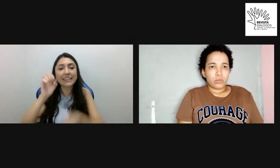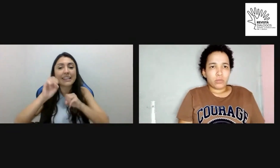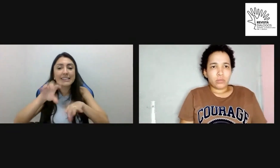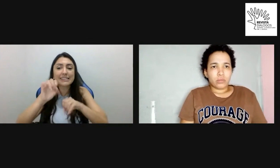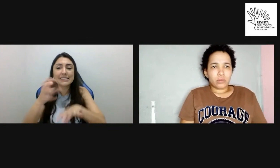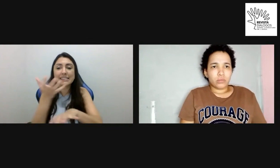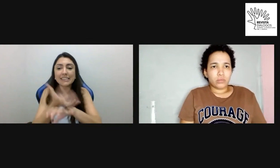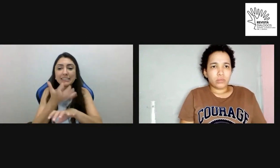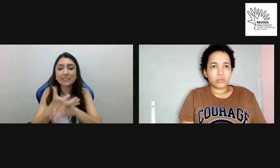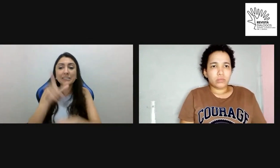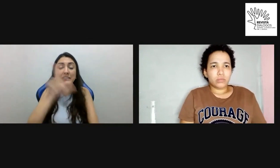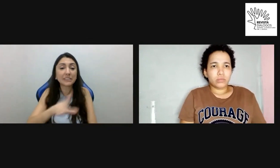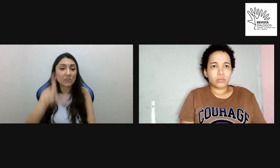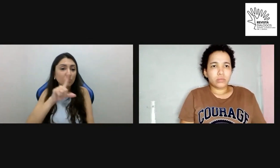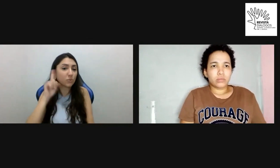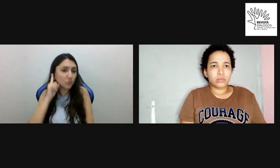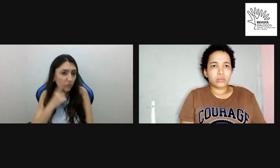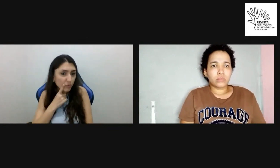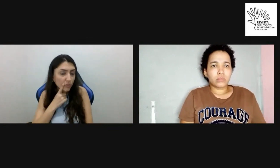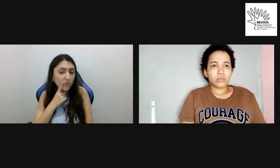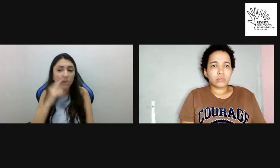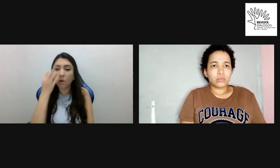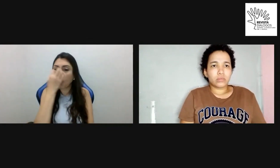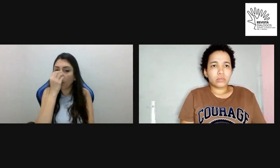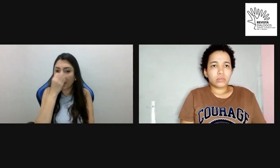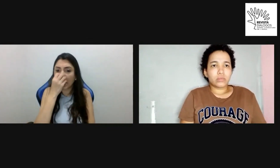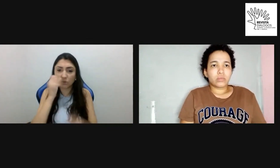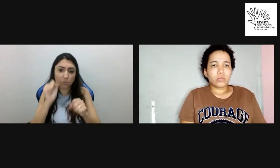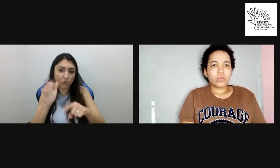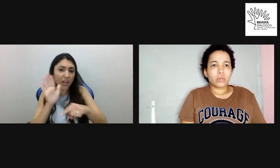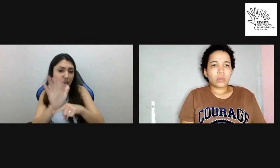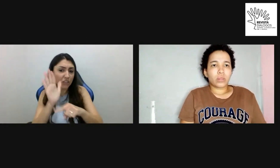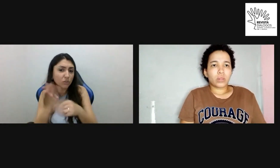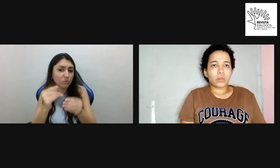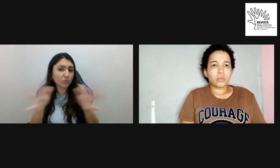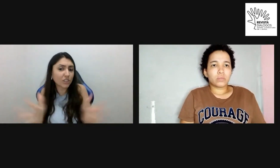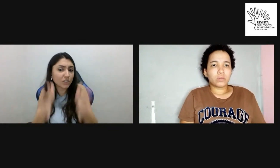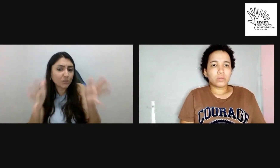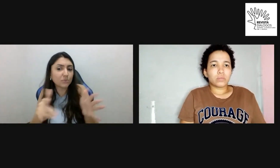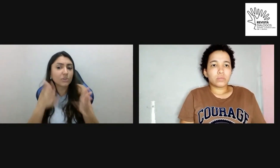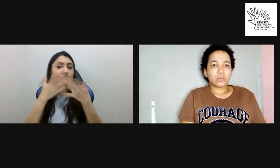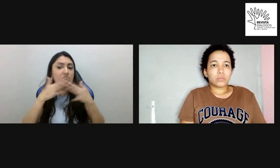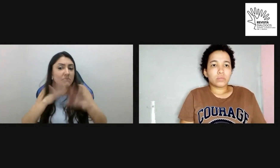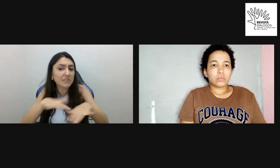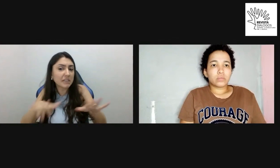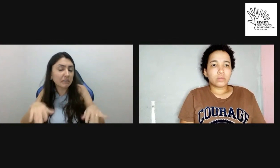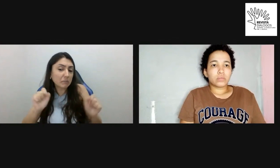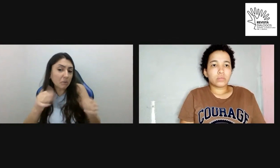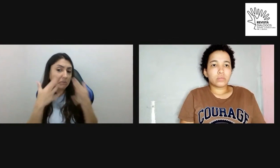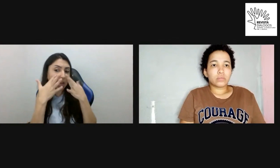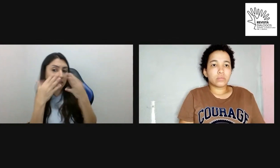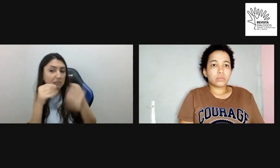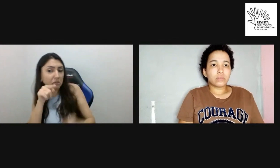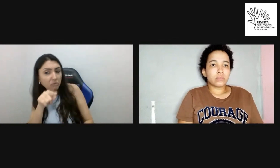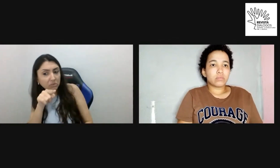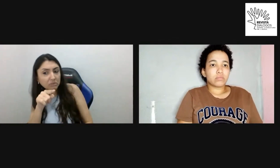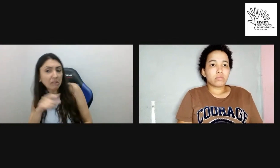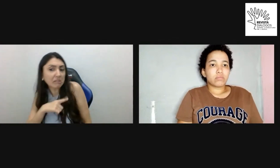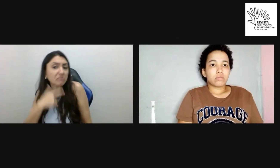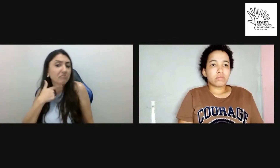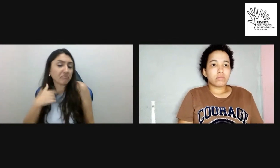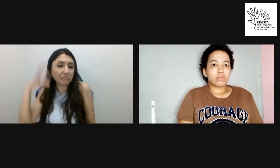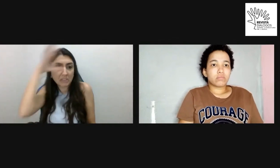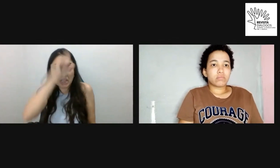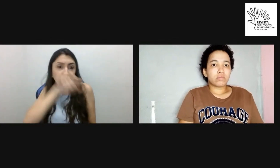Você acha importante o ensino da disciplina de literatura surda? Os palhaços podem ajudar a estimular as crianças nessa área? Podem